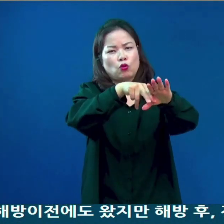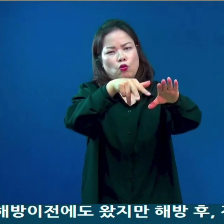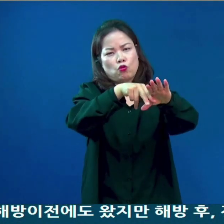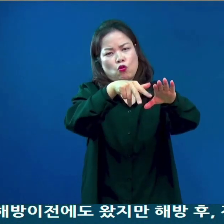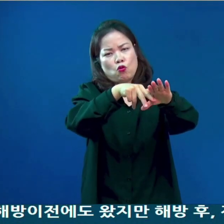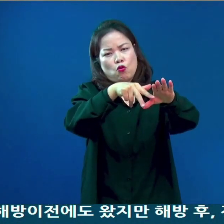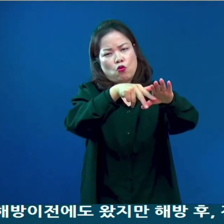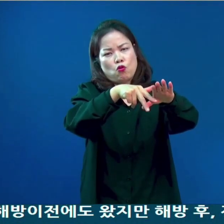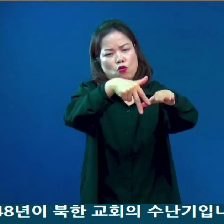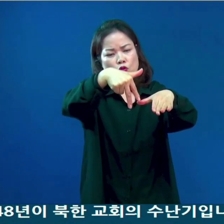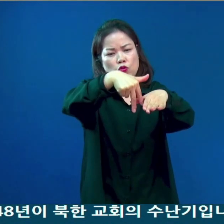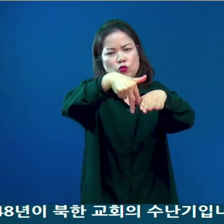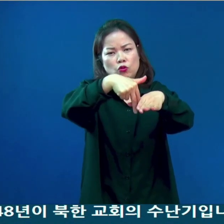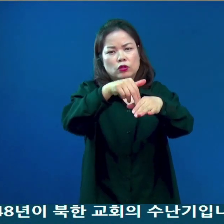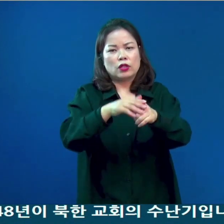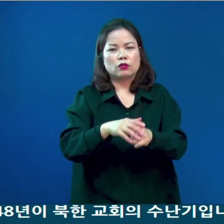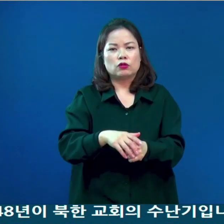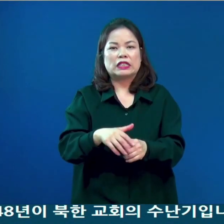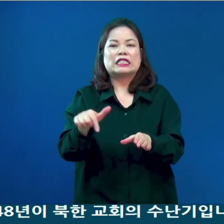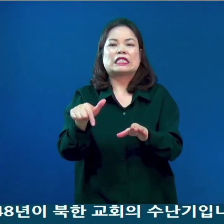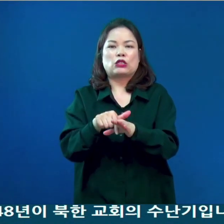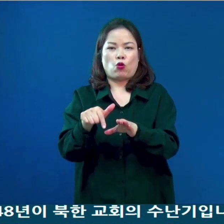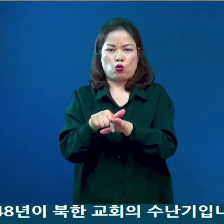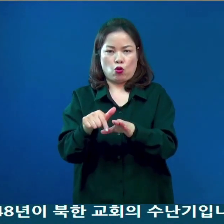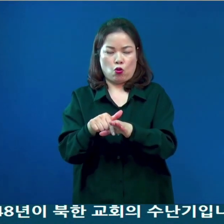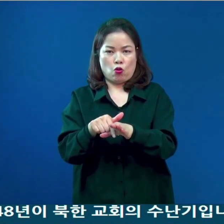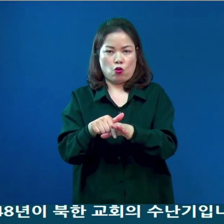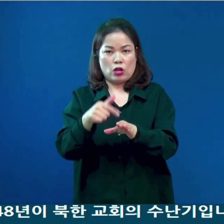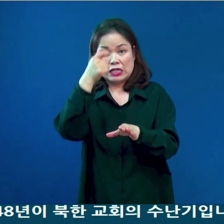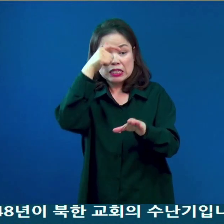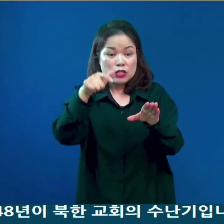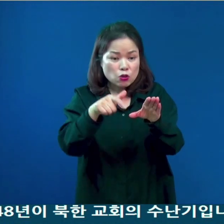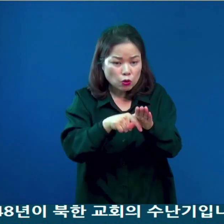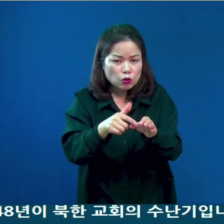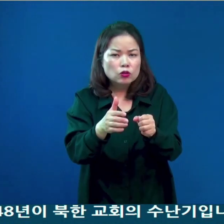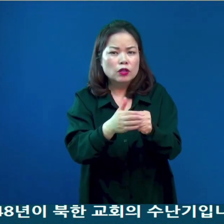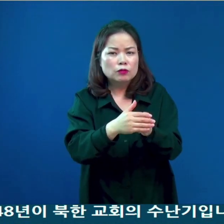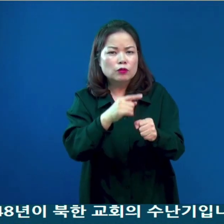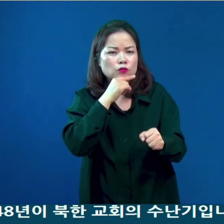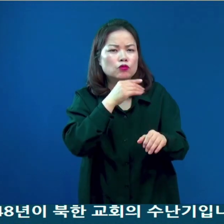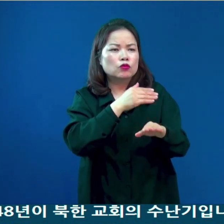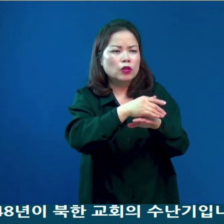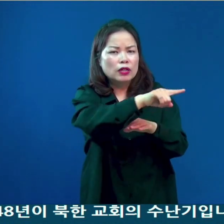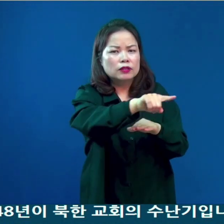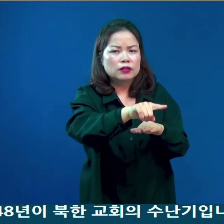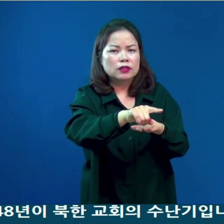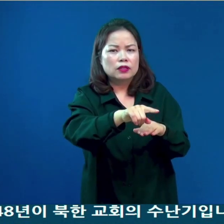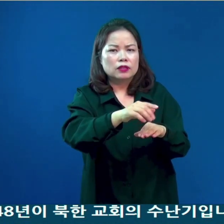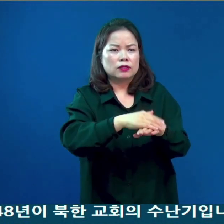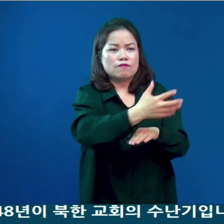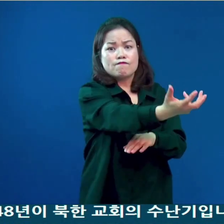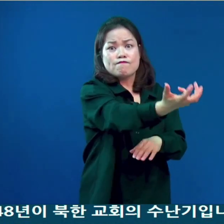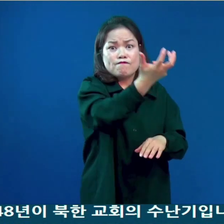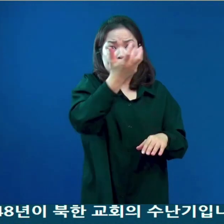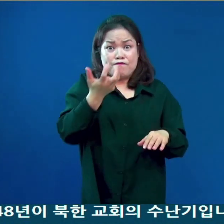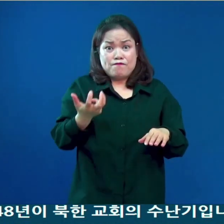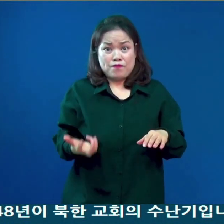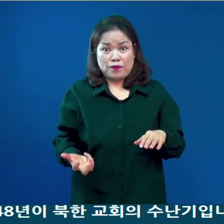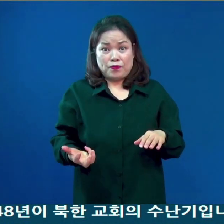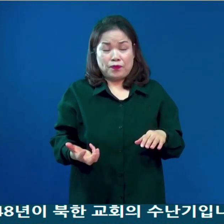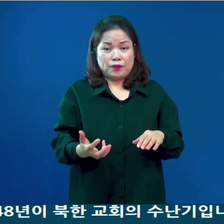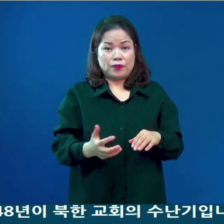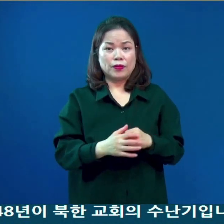이유고, 종교가 바로 우리 개신교 기독교입니다. 북한 교회가 이때 대거 남하를 하게 됩니다.